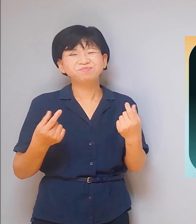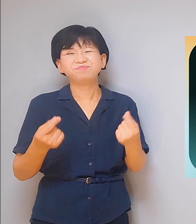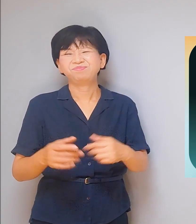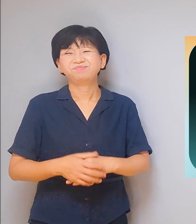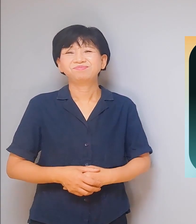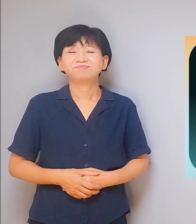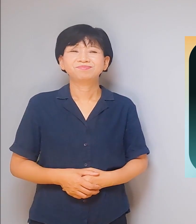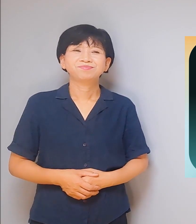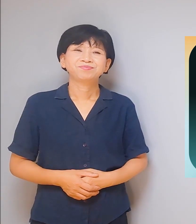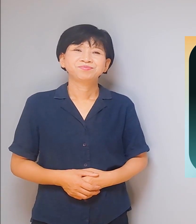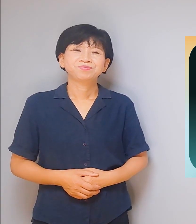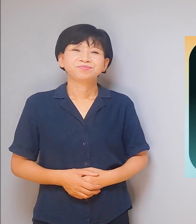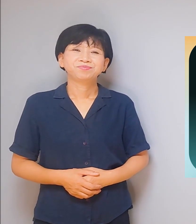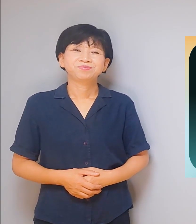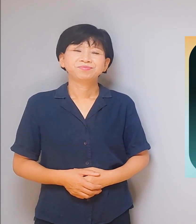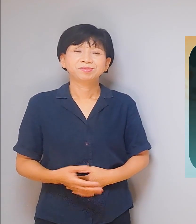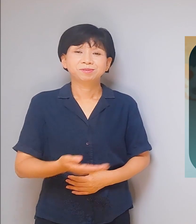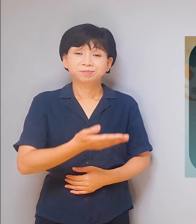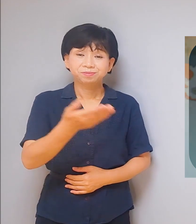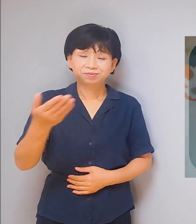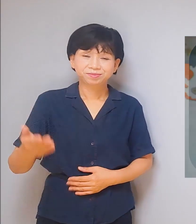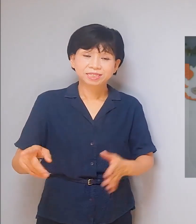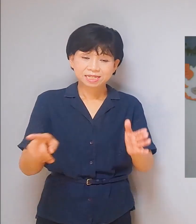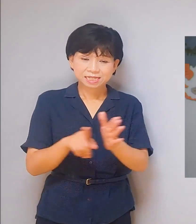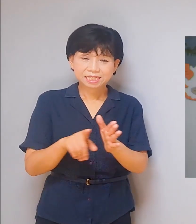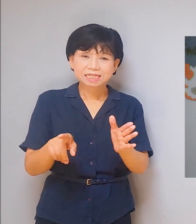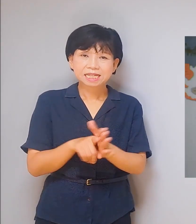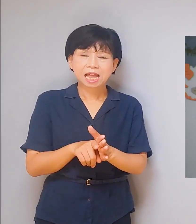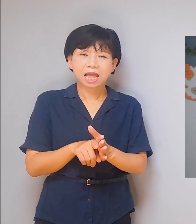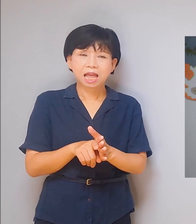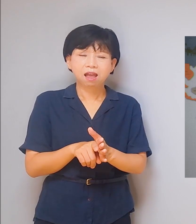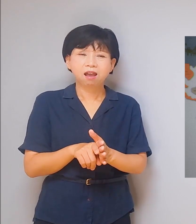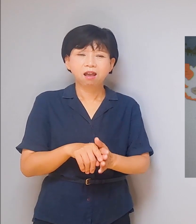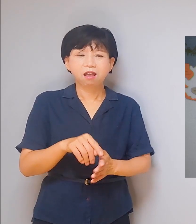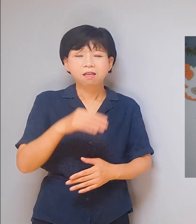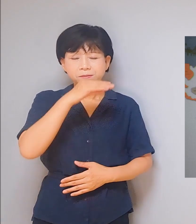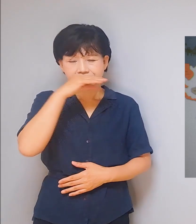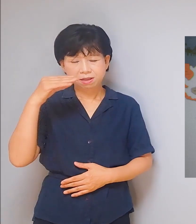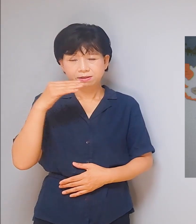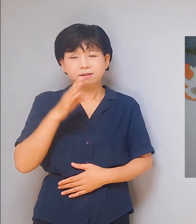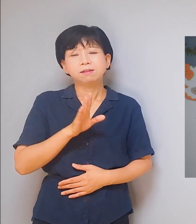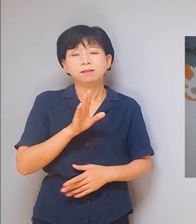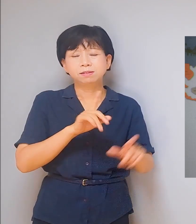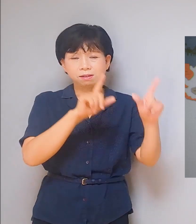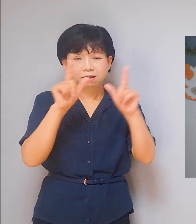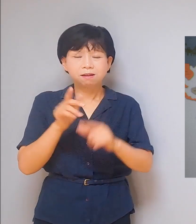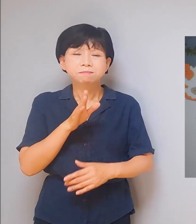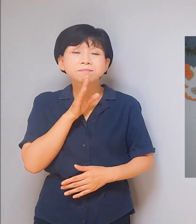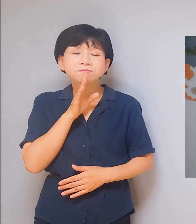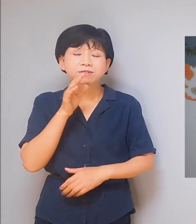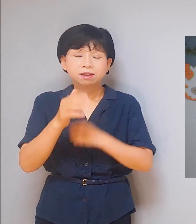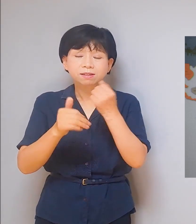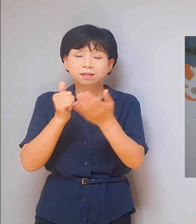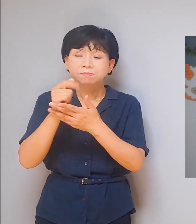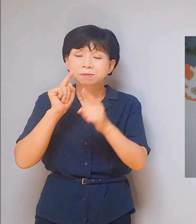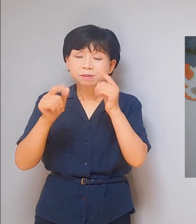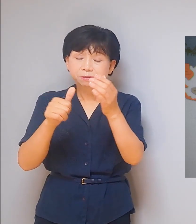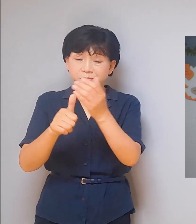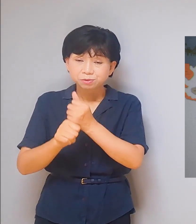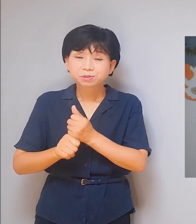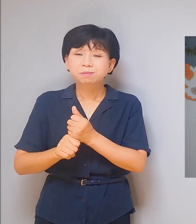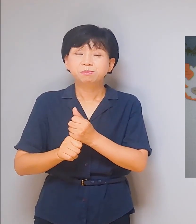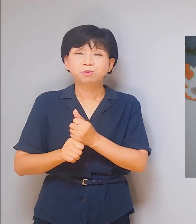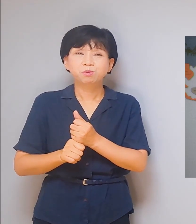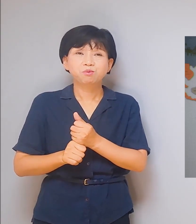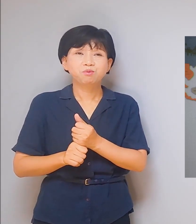됩니다. 성도 여러분, 물론 신앙은요 정도를 걸어야 하는 게 맞습니다. 하나님의 말씀 꽉